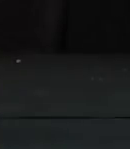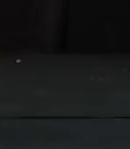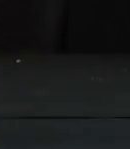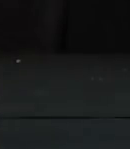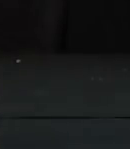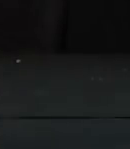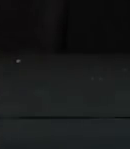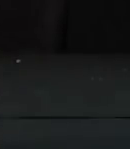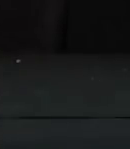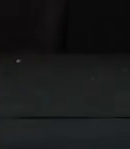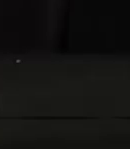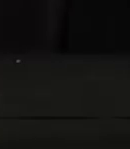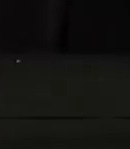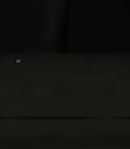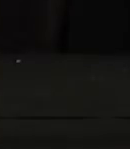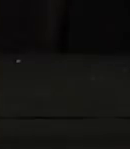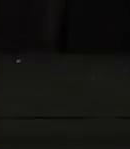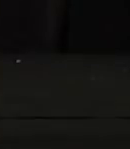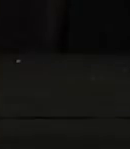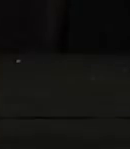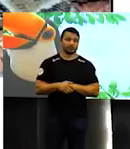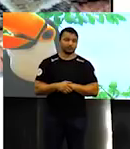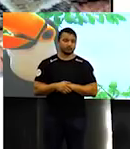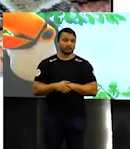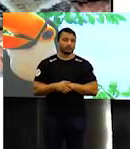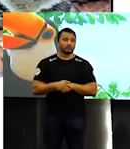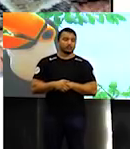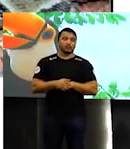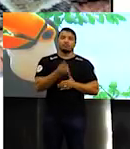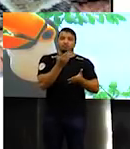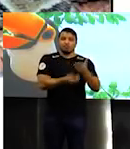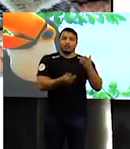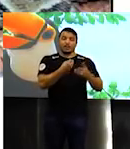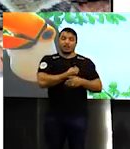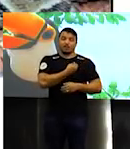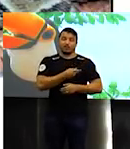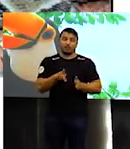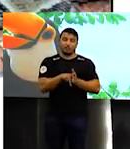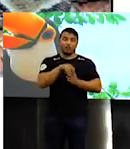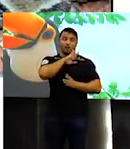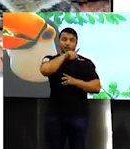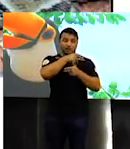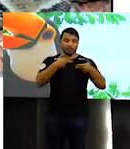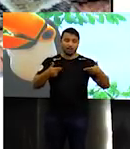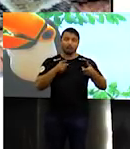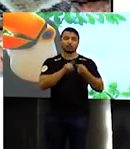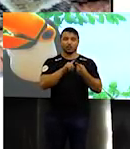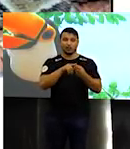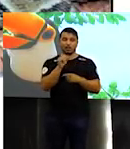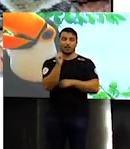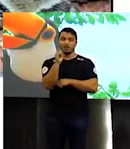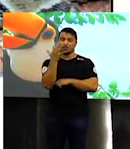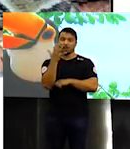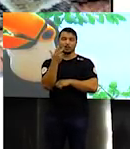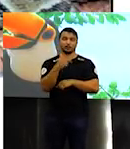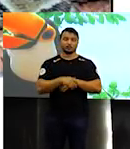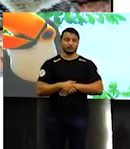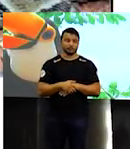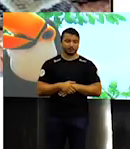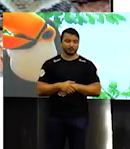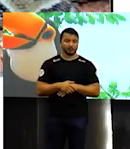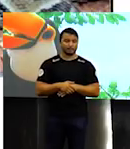liberar metano. Adianta só mais um. Perda de biodiversidade, de plantas e animais. Mais